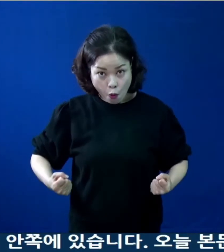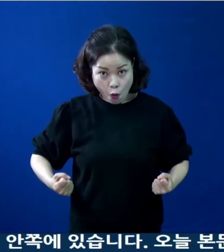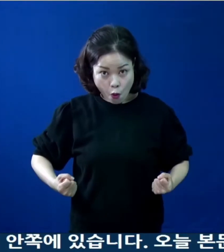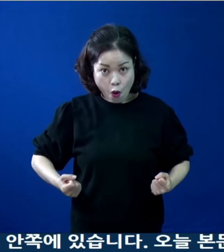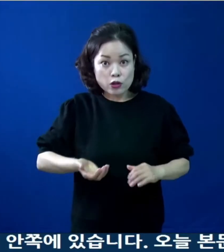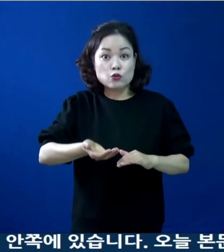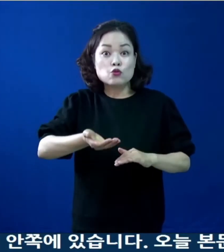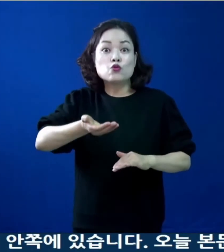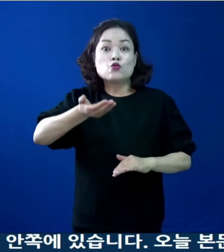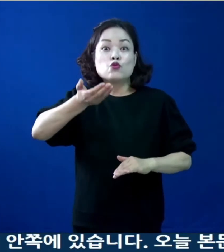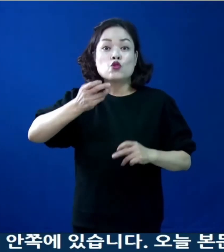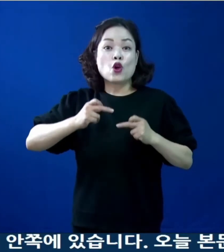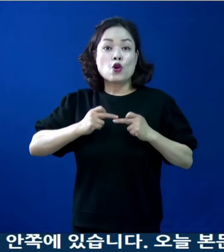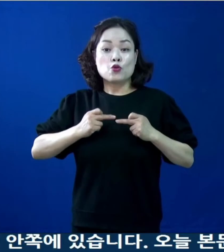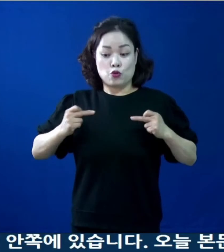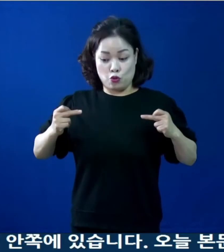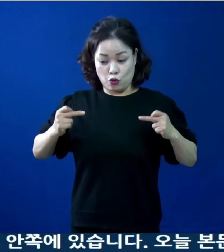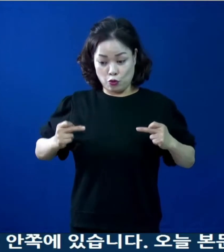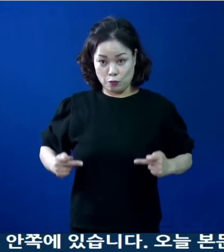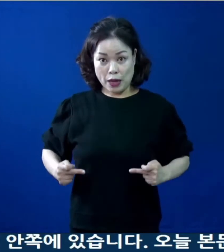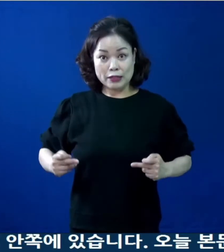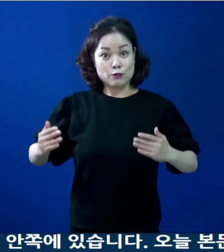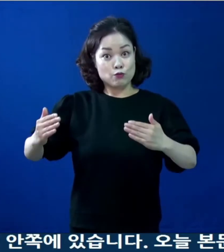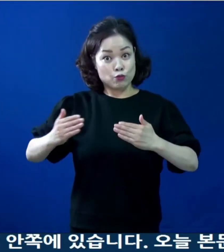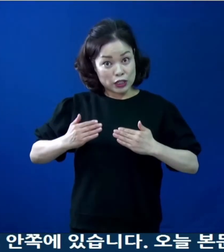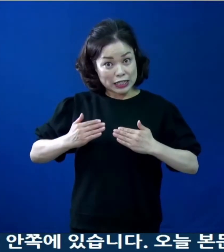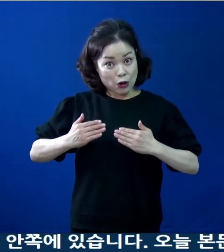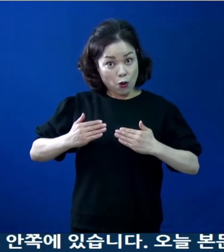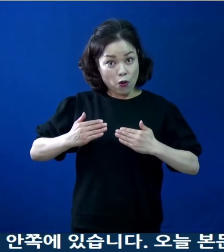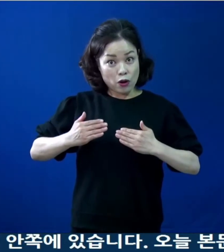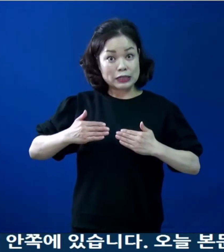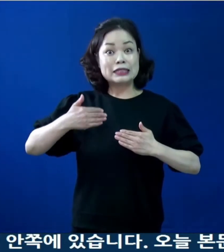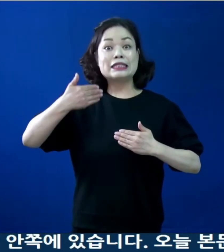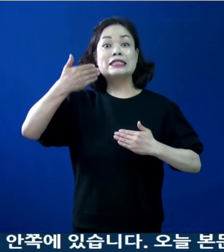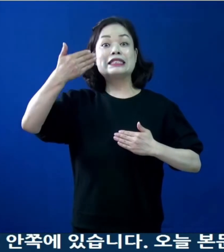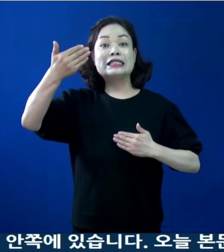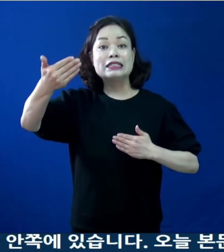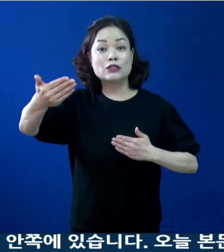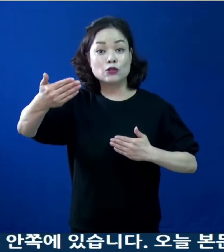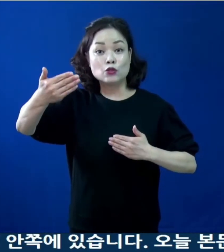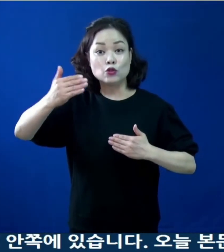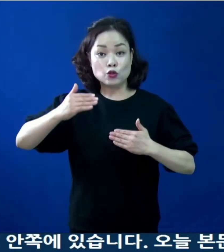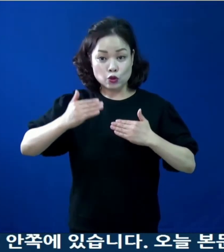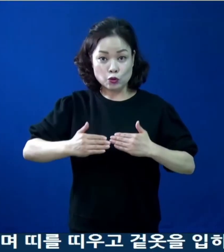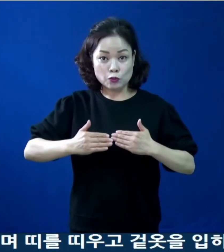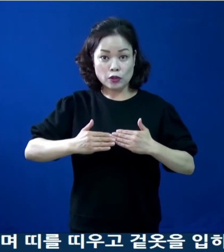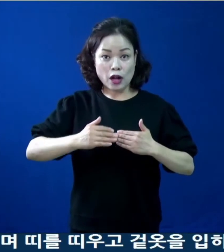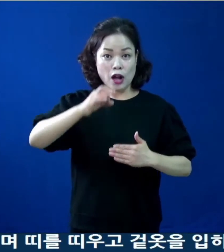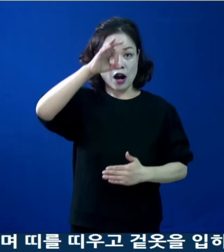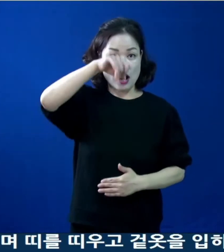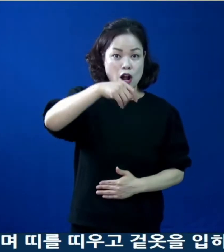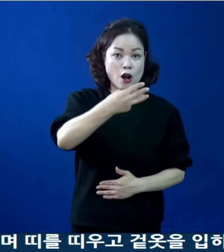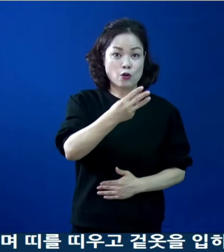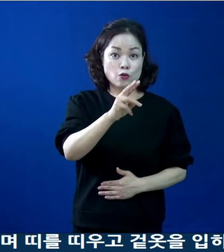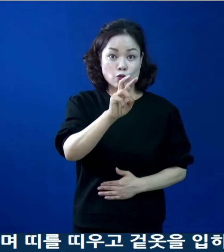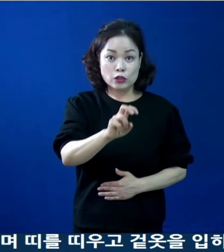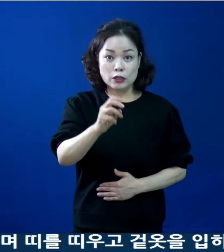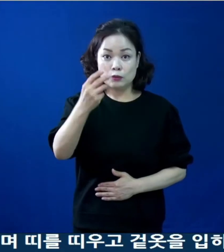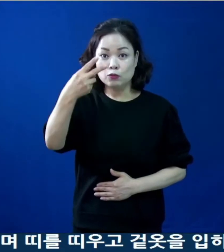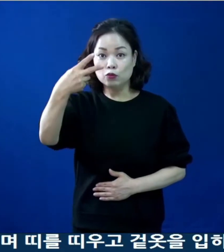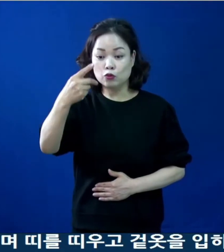그 위에 흉패를 붙이고 그 다음 흉패에 우림과 둠밈을